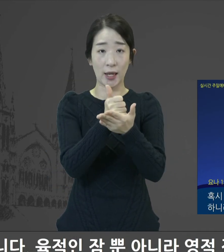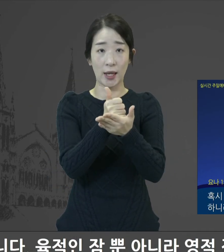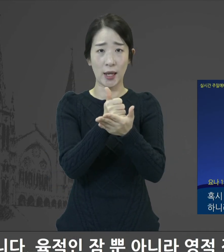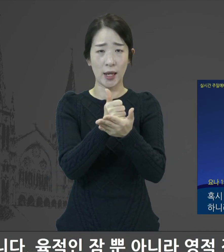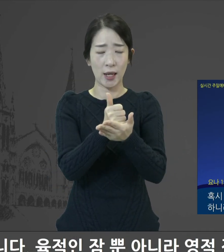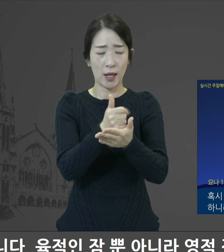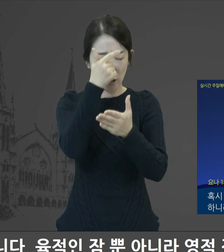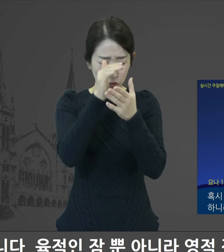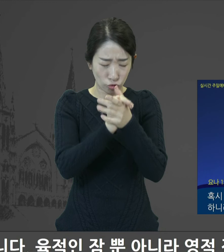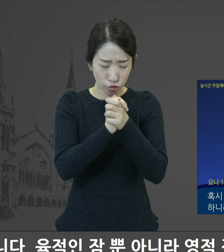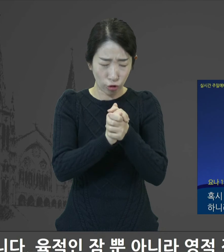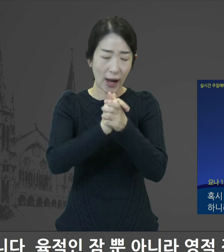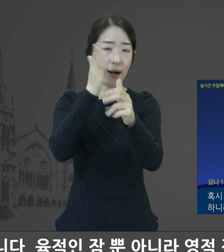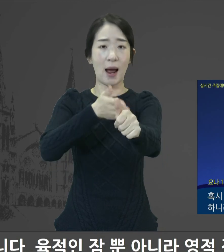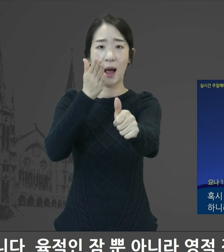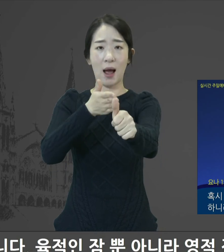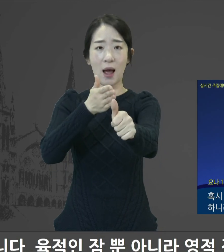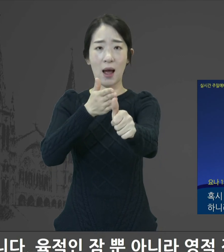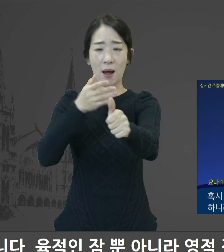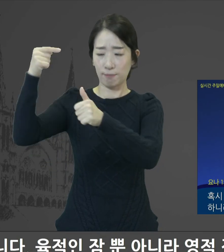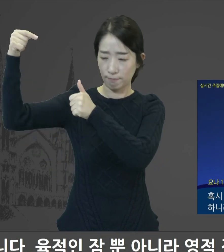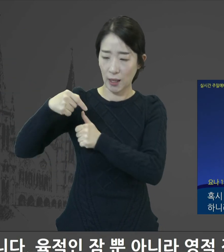하나님께 구하라.